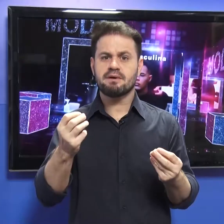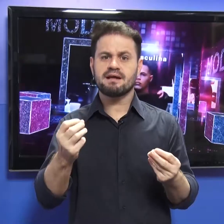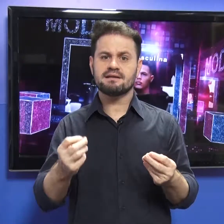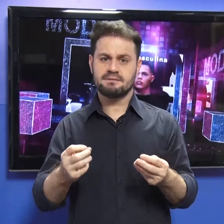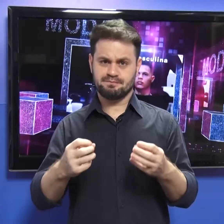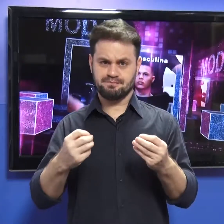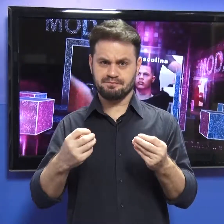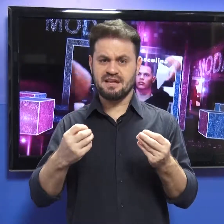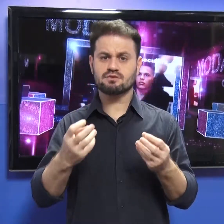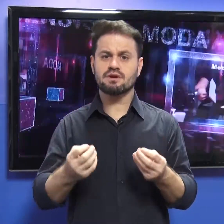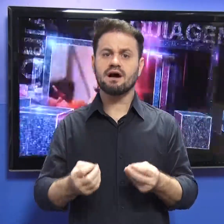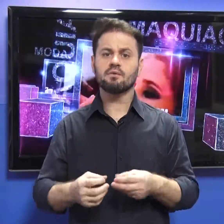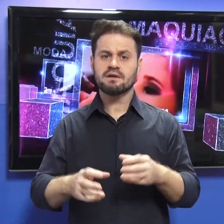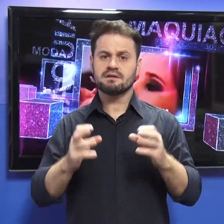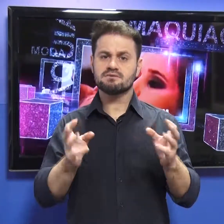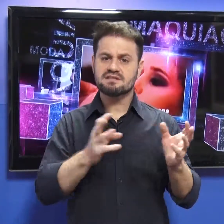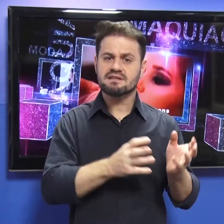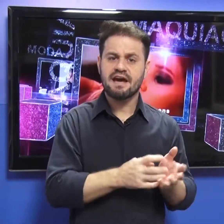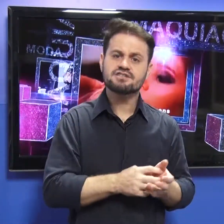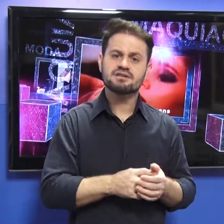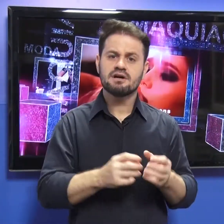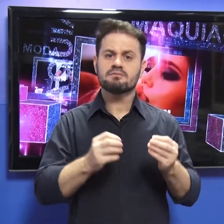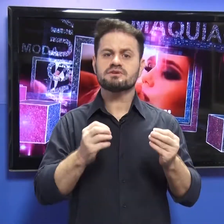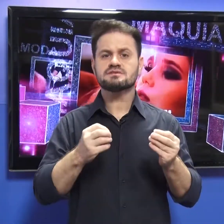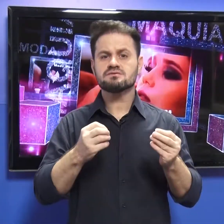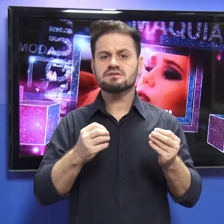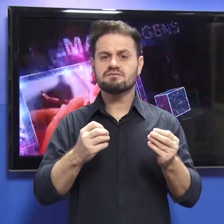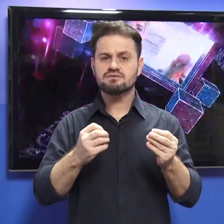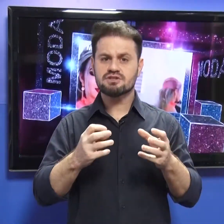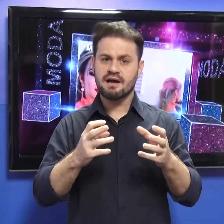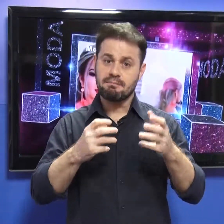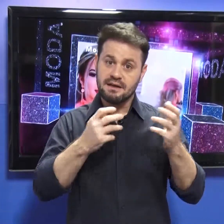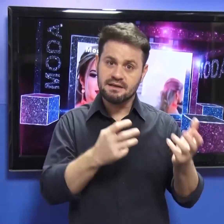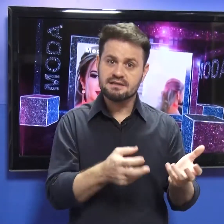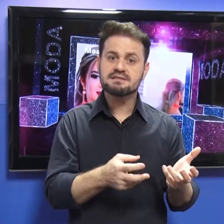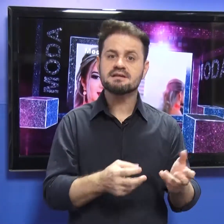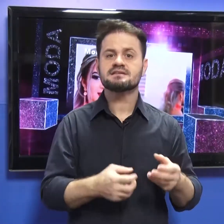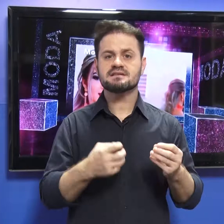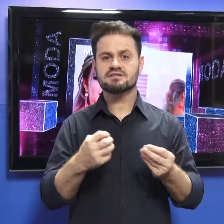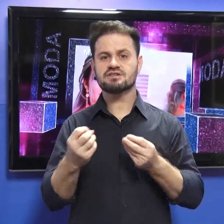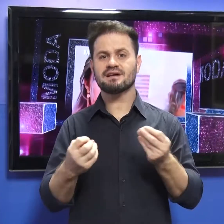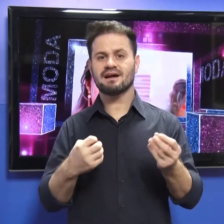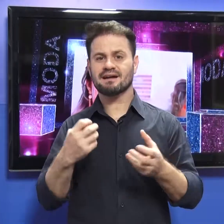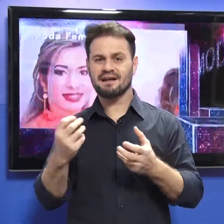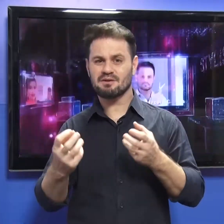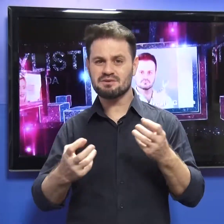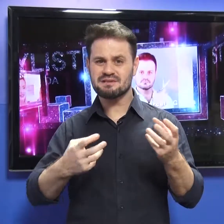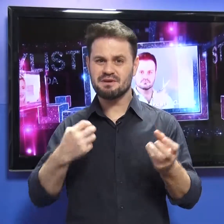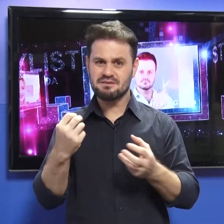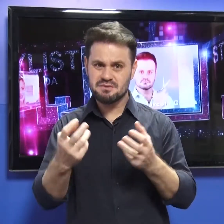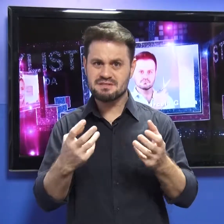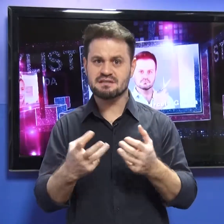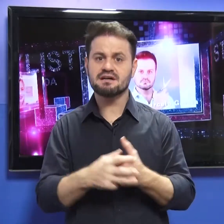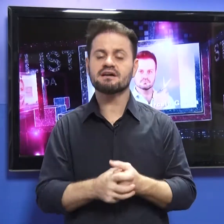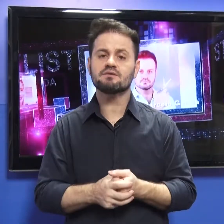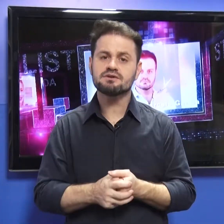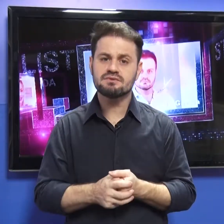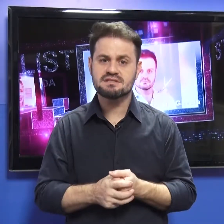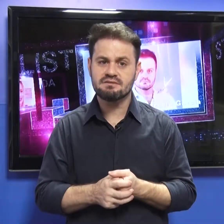pele natural não sintética porque são os que vão te dar beleza sem te dá aquela coisa meio estranha quando você vê